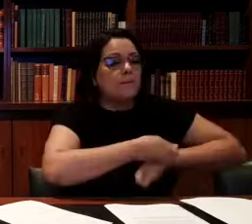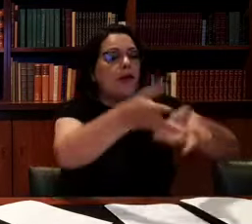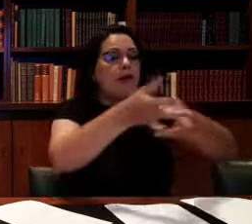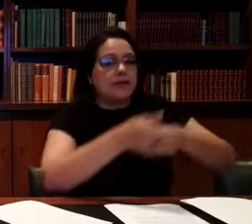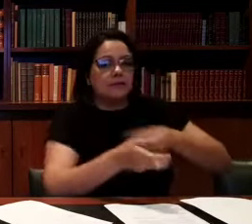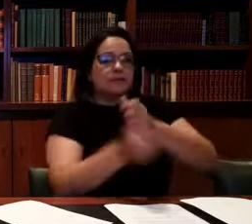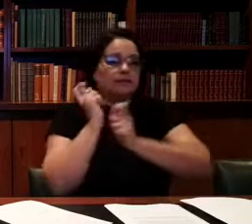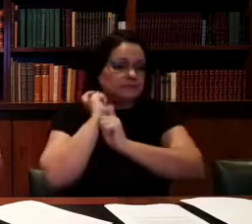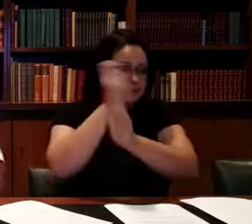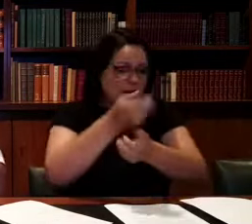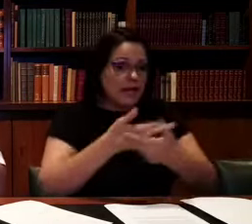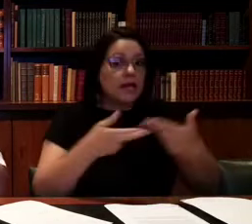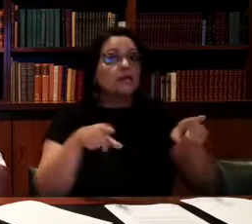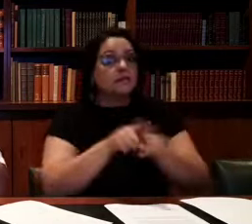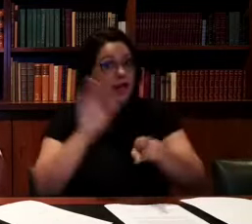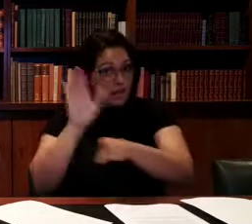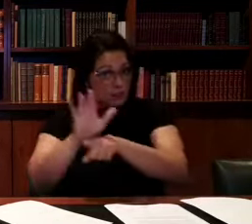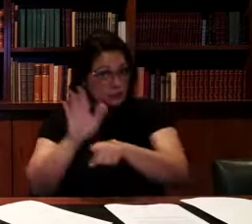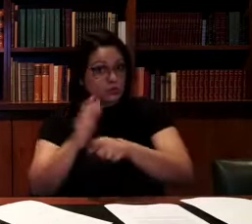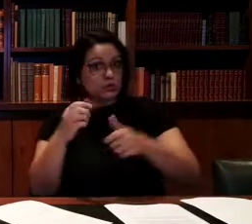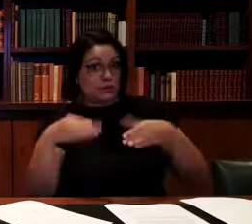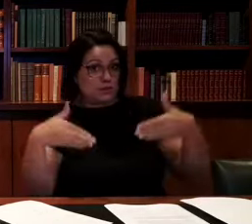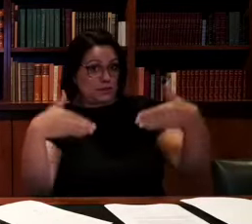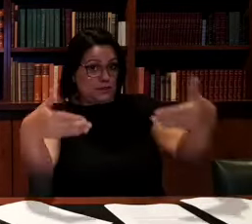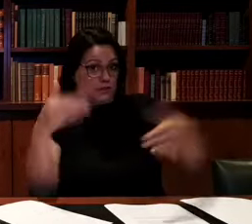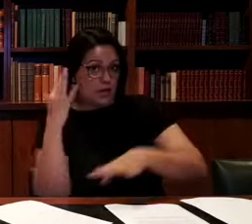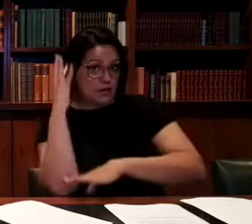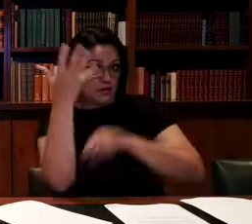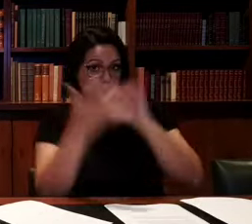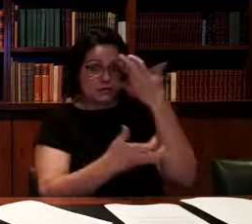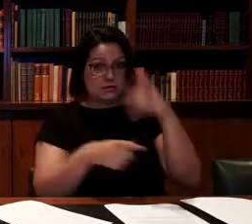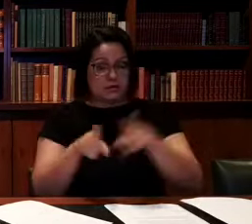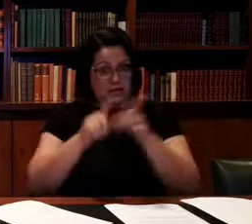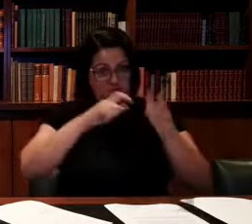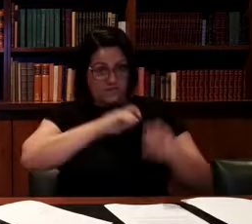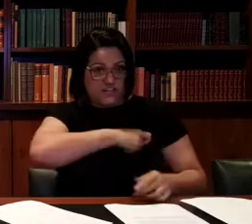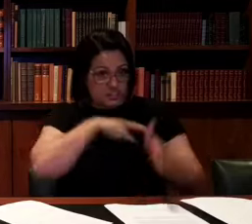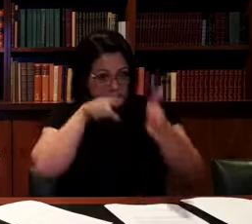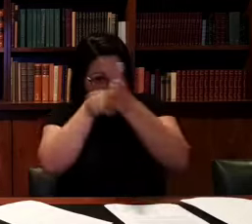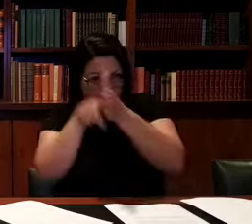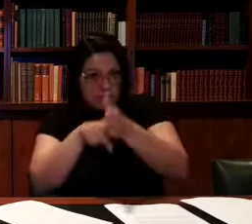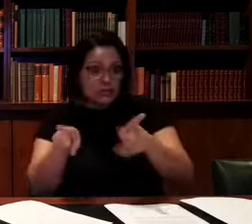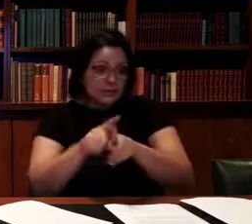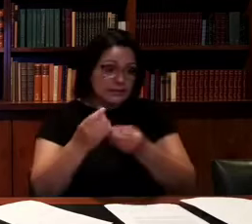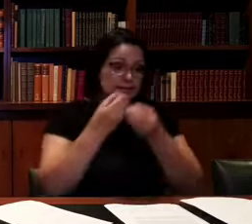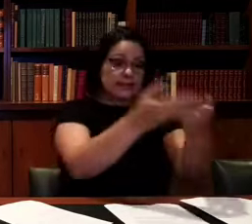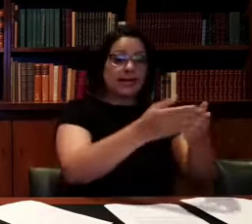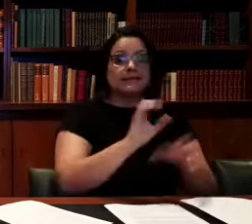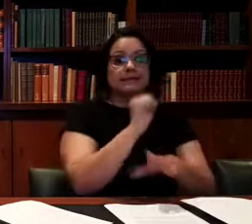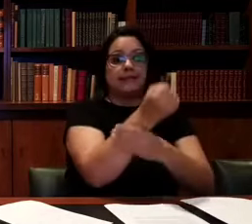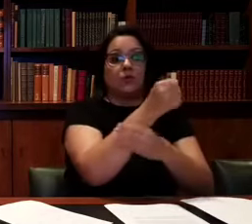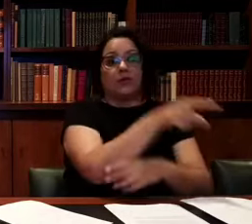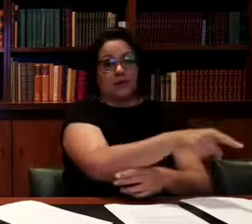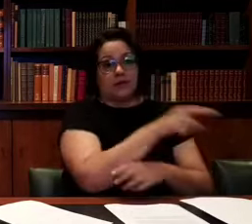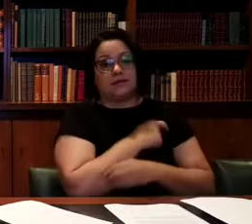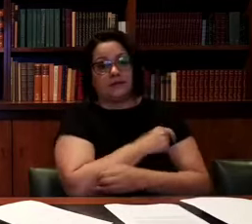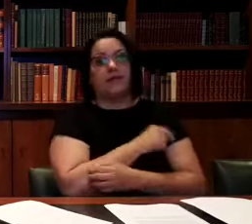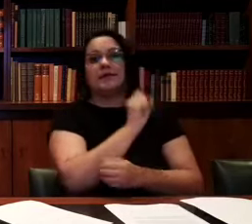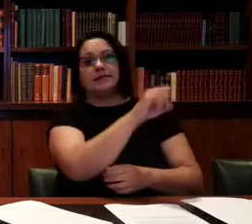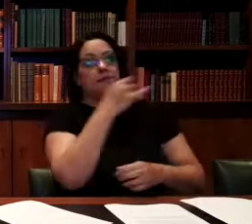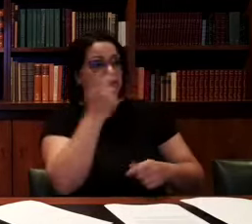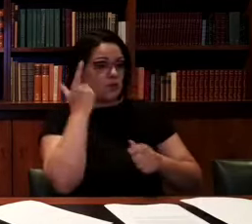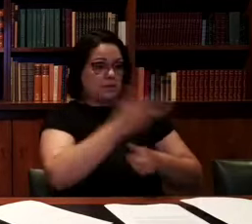Ministério do meio ambiente na questão da fiscalização também vai trazer uma segurança do Pescador e trazer rastreabilidade para o pescado